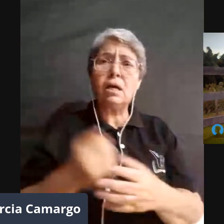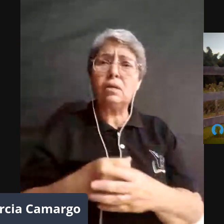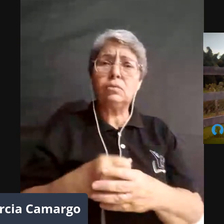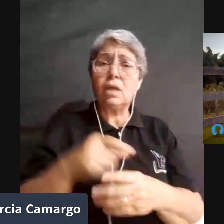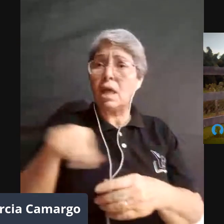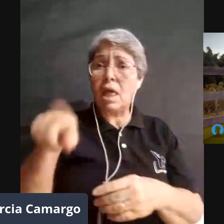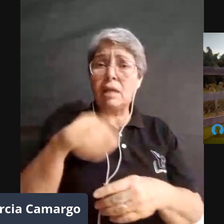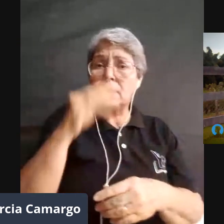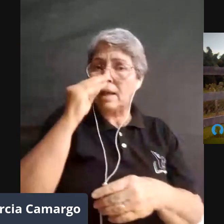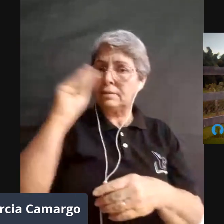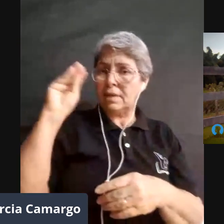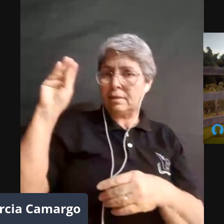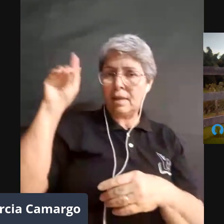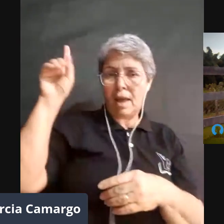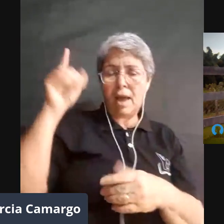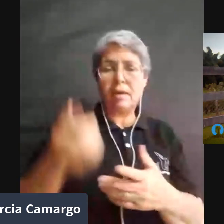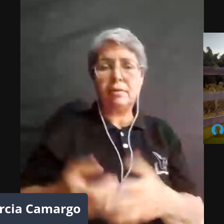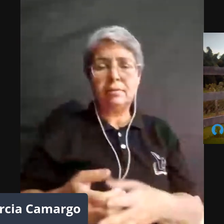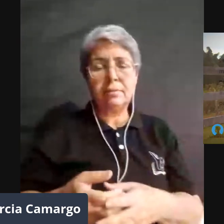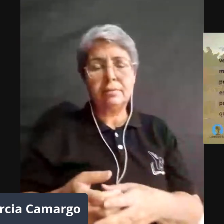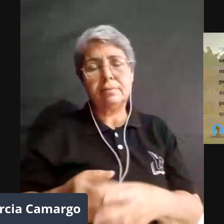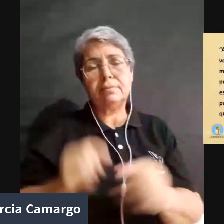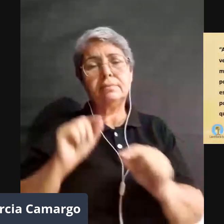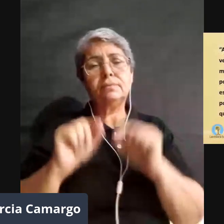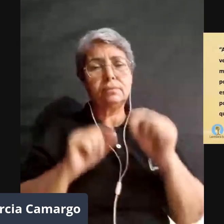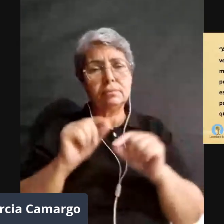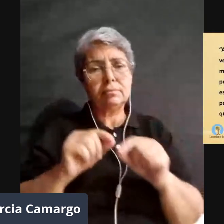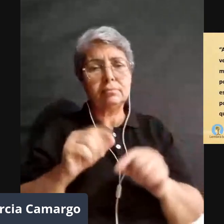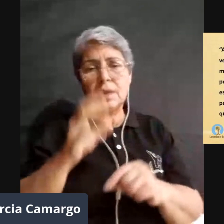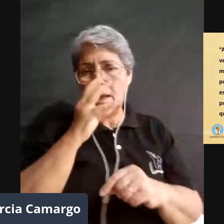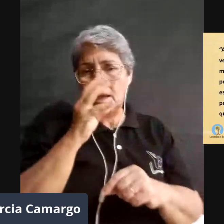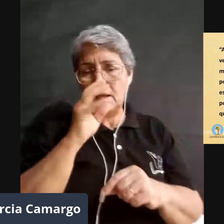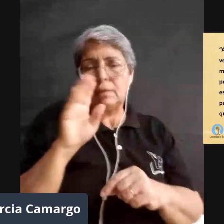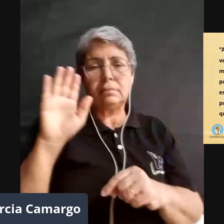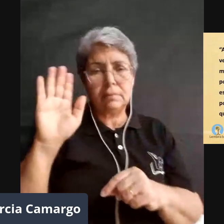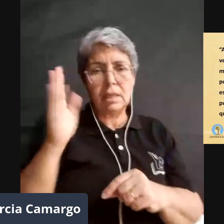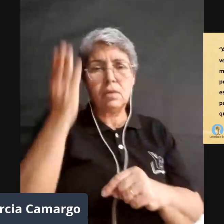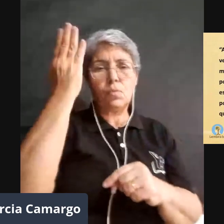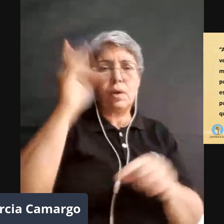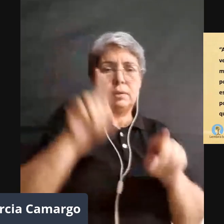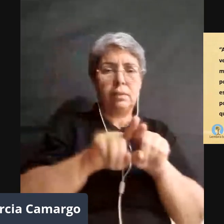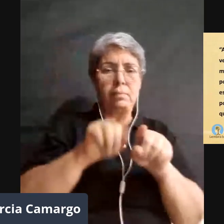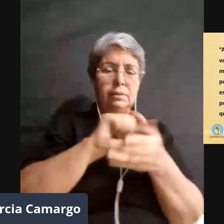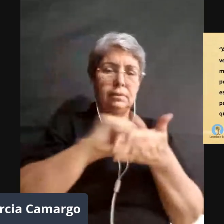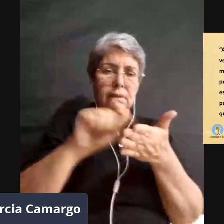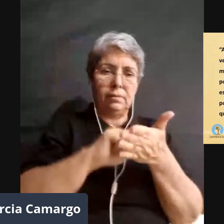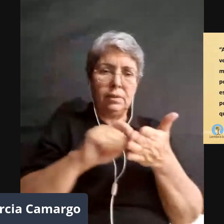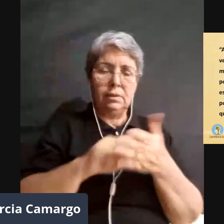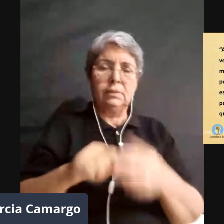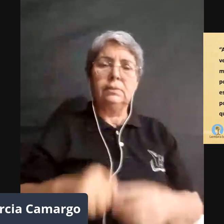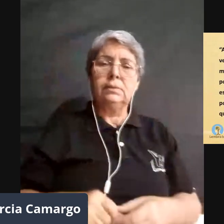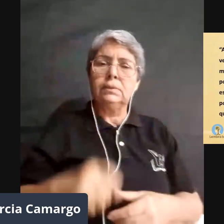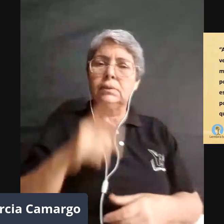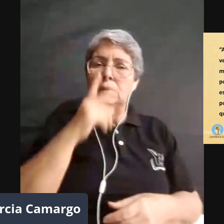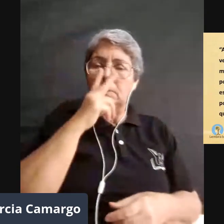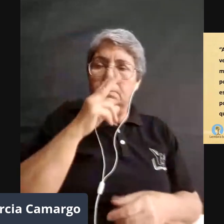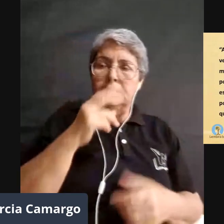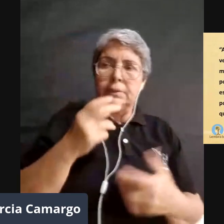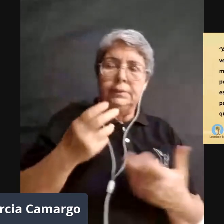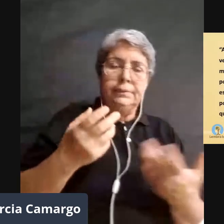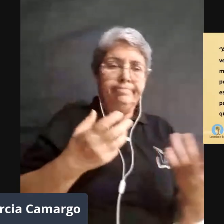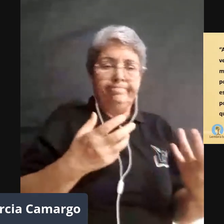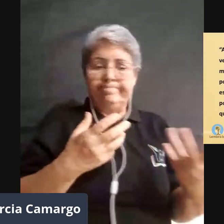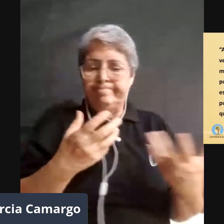medida. Veja essa impressionante citação. A relutância de ceder opiniões pré-concebidas e aceitar